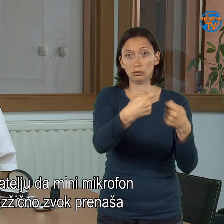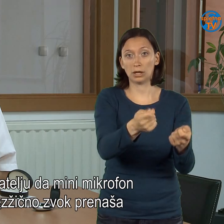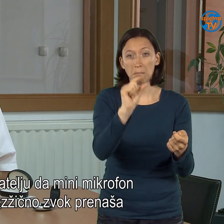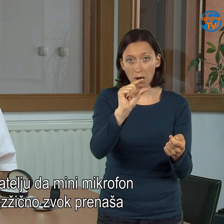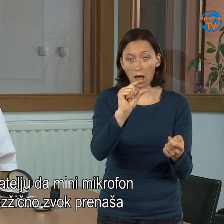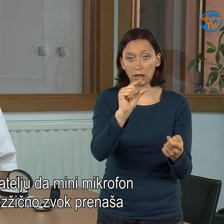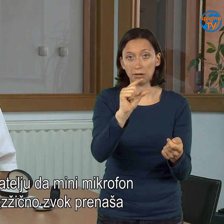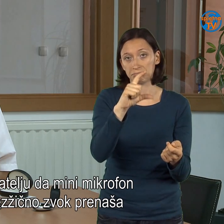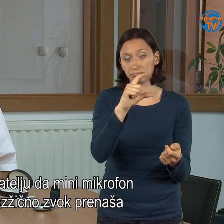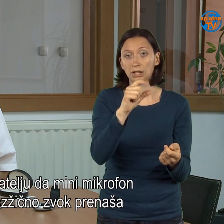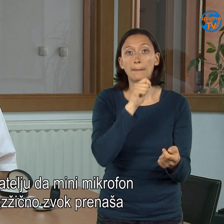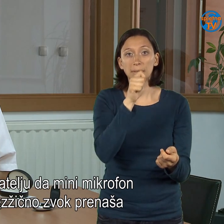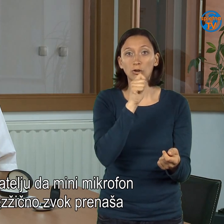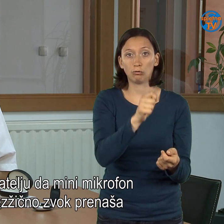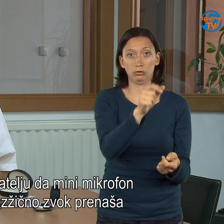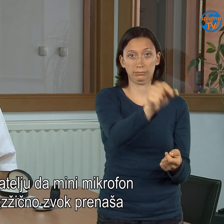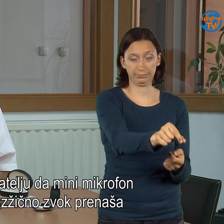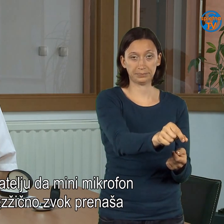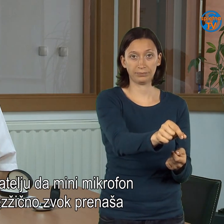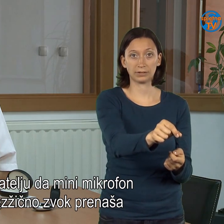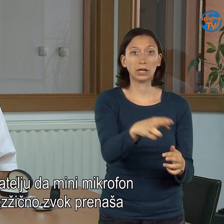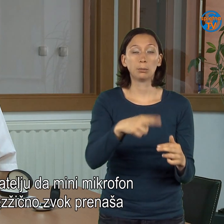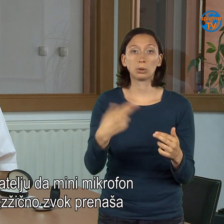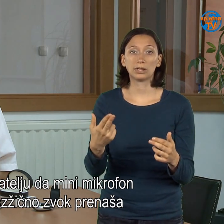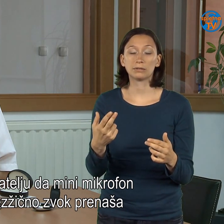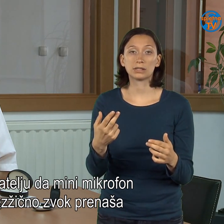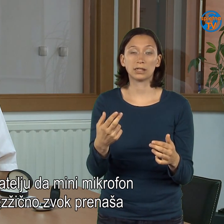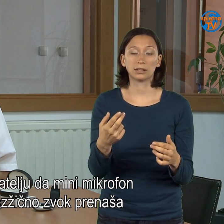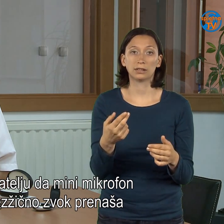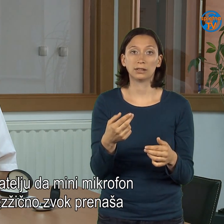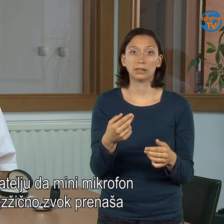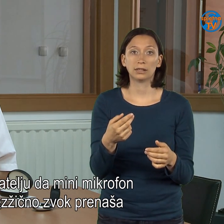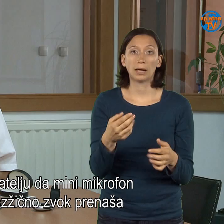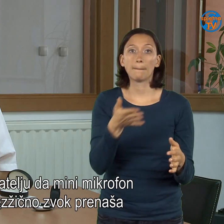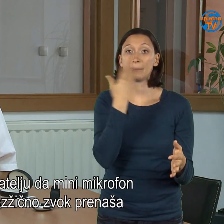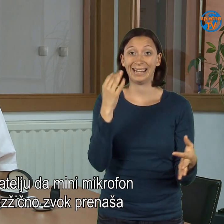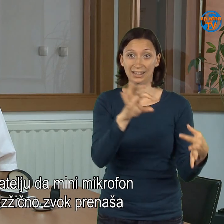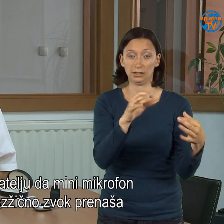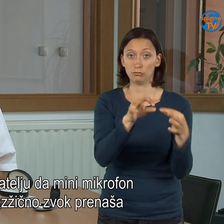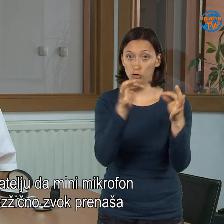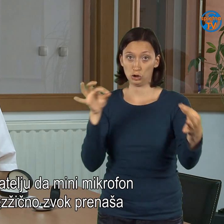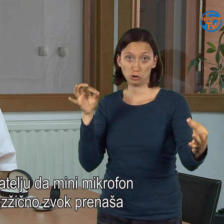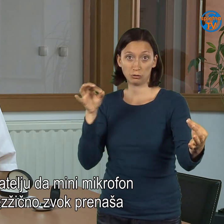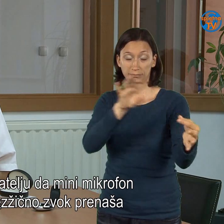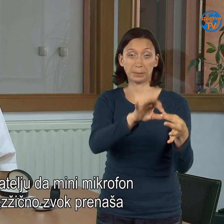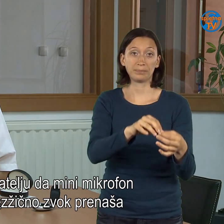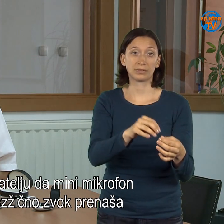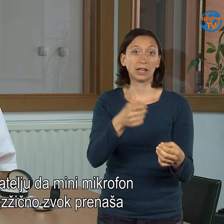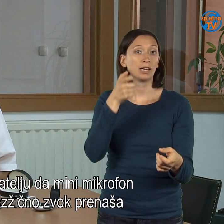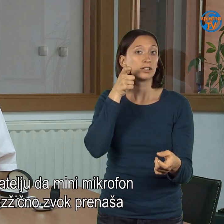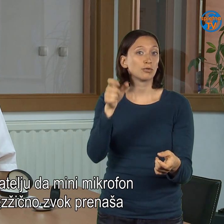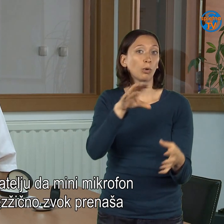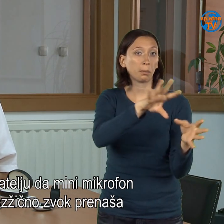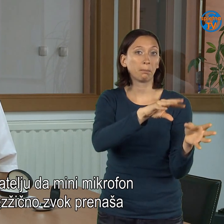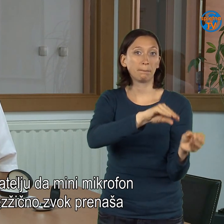tak mini mikrofon in potem se pač brezžično pač